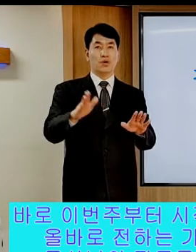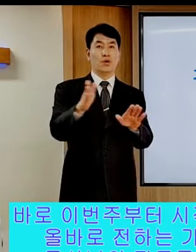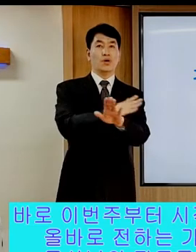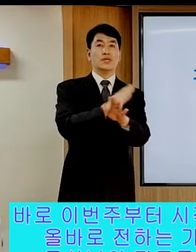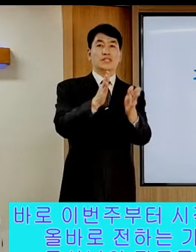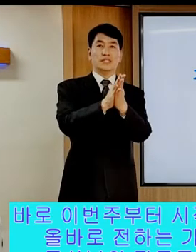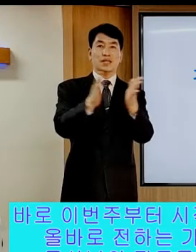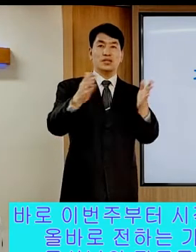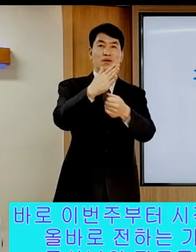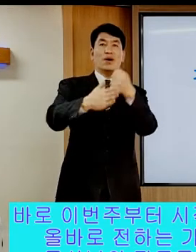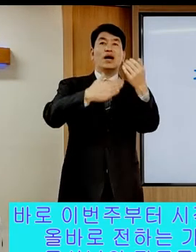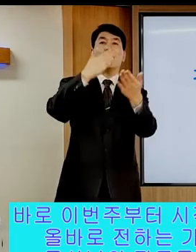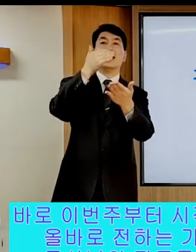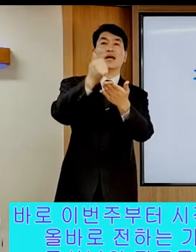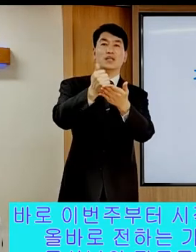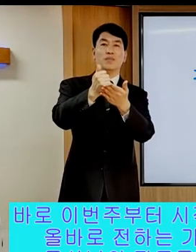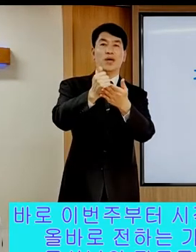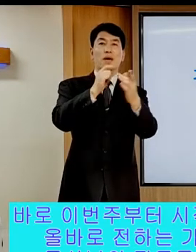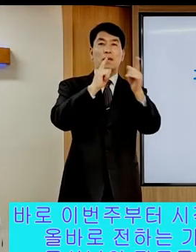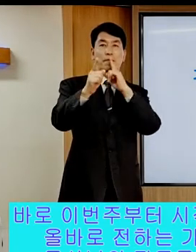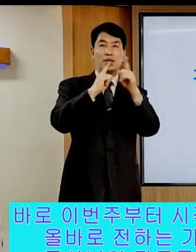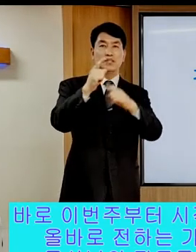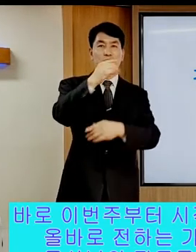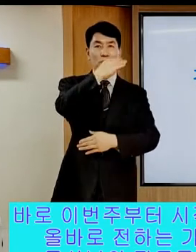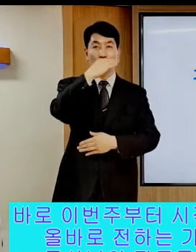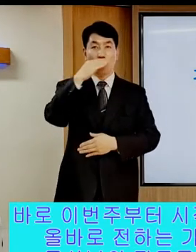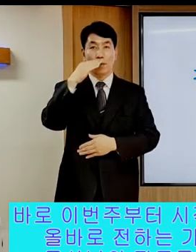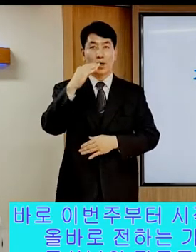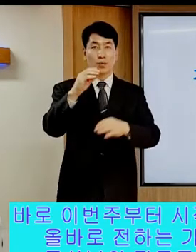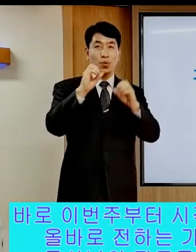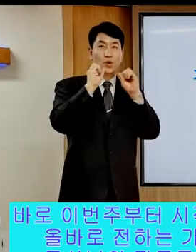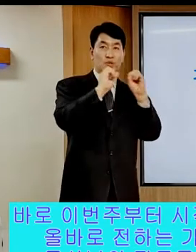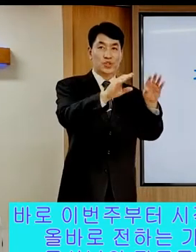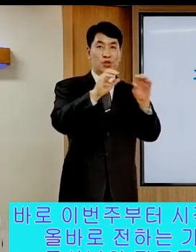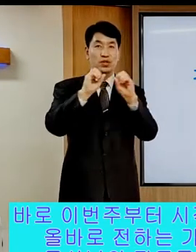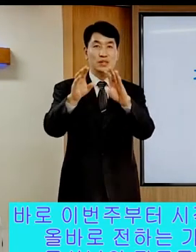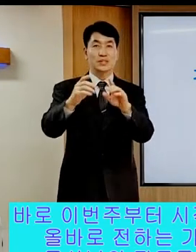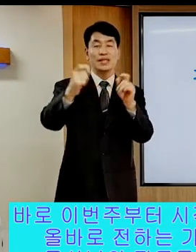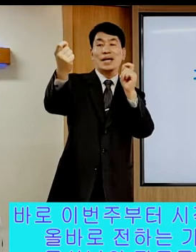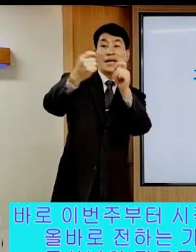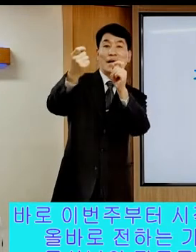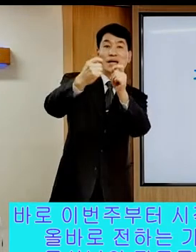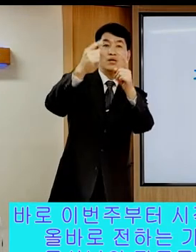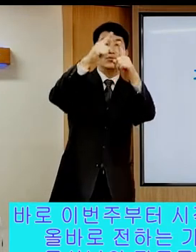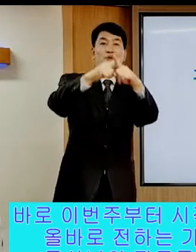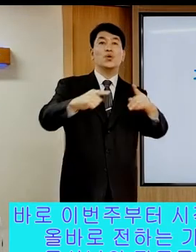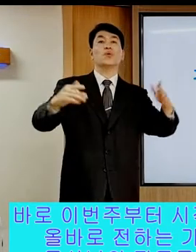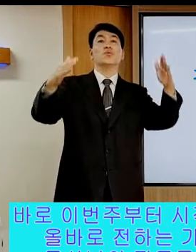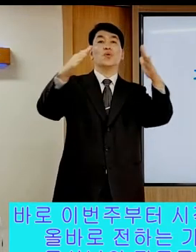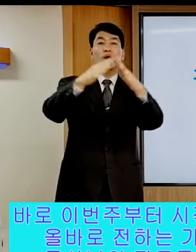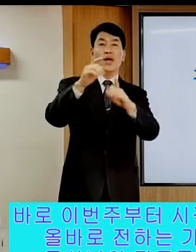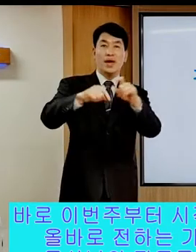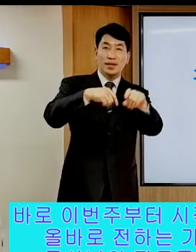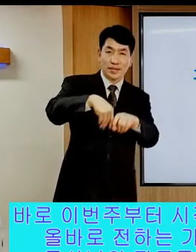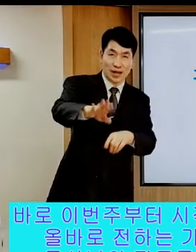이번부터 시작해서 하나님의 말씀을 올바로 전하는 가까운 교회에